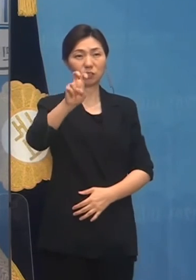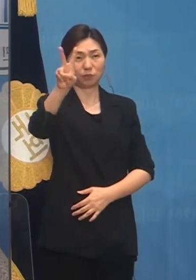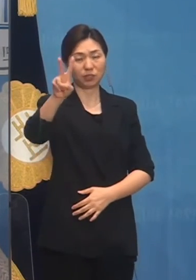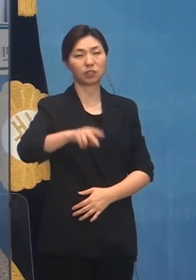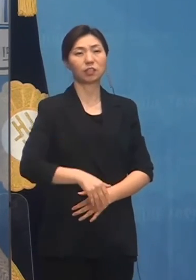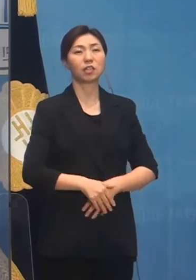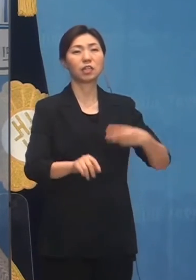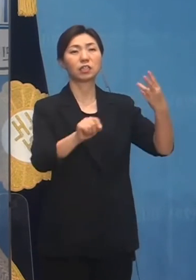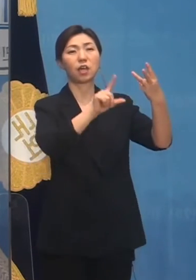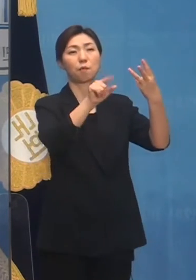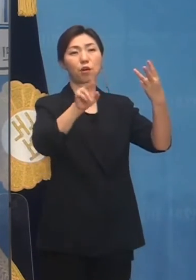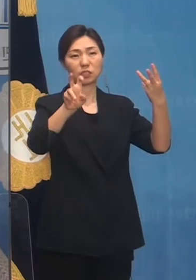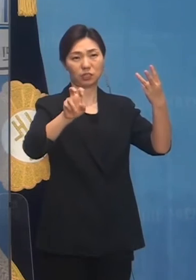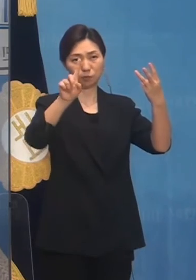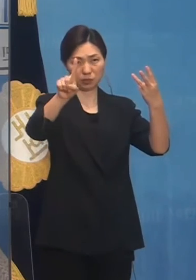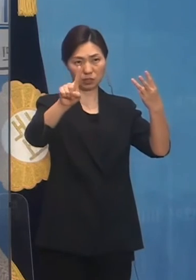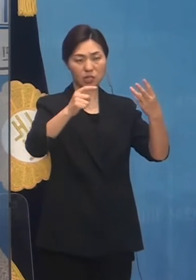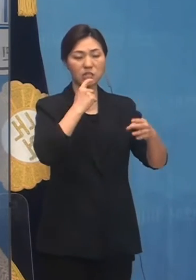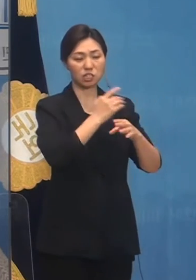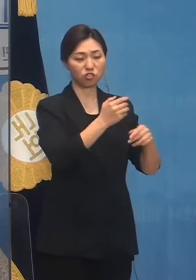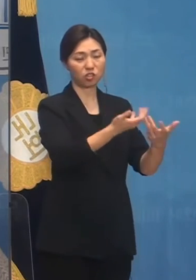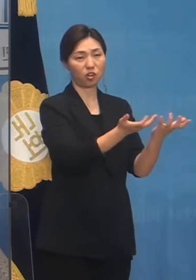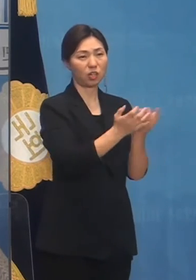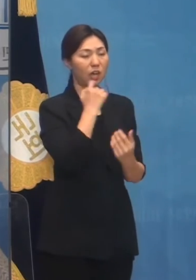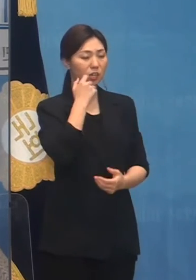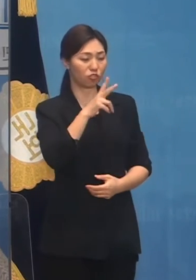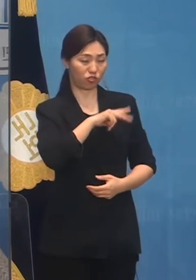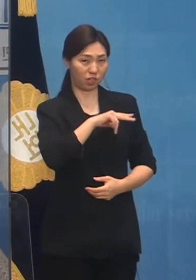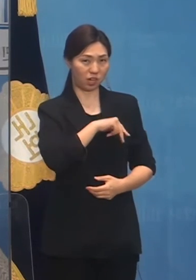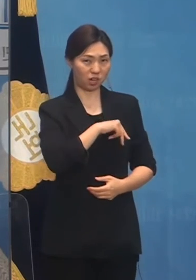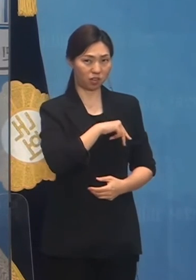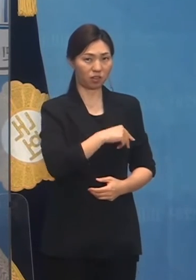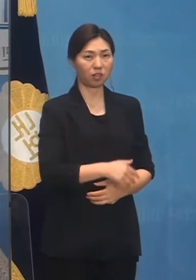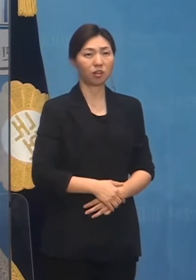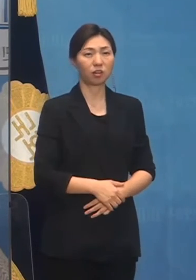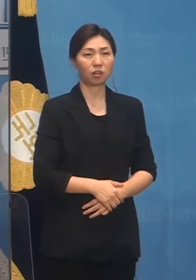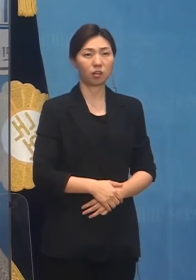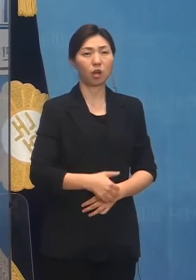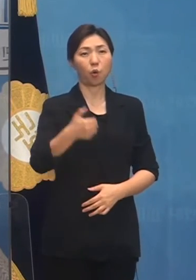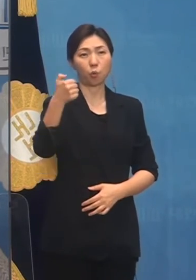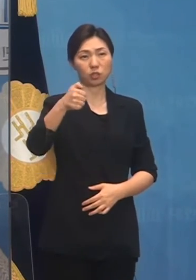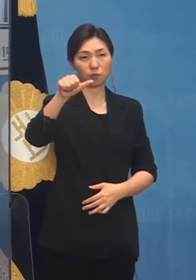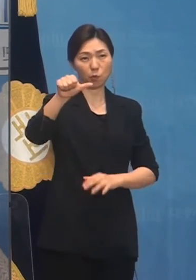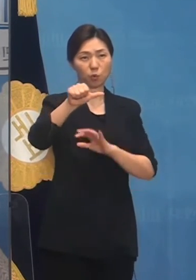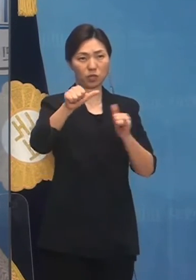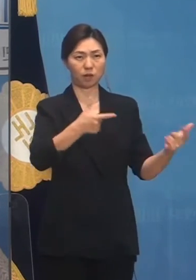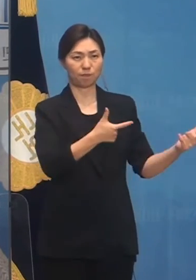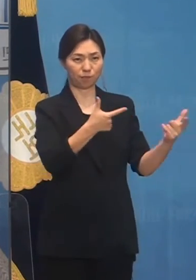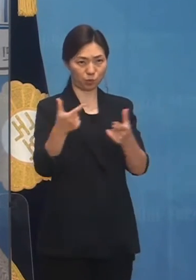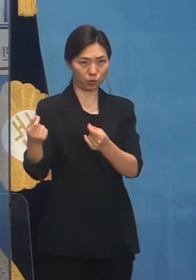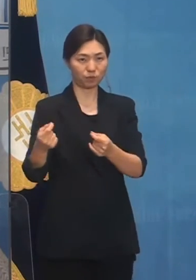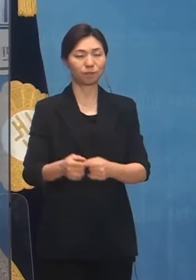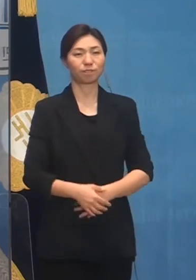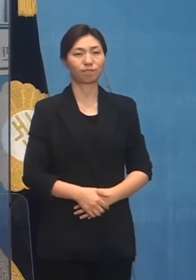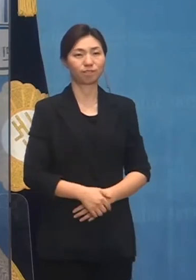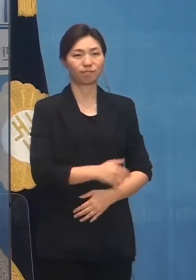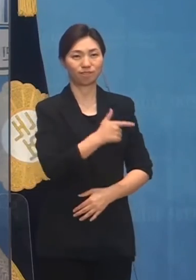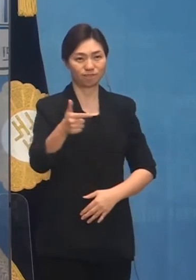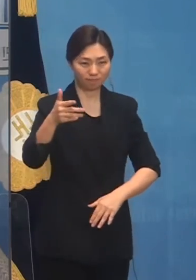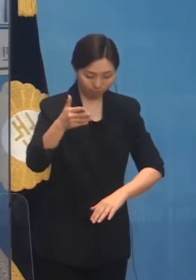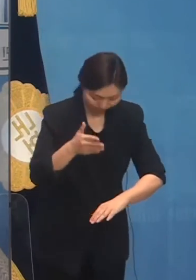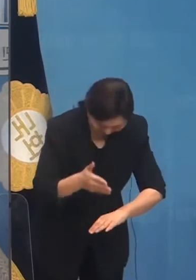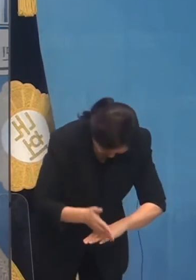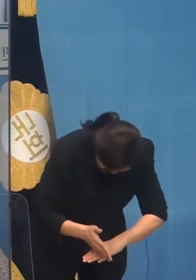2022년 3월 21일 더불어민주당 국회의원 55명 운동. 네, 감사합니다.